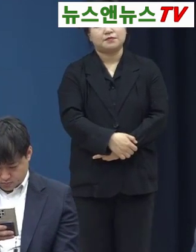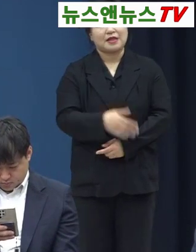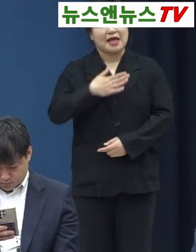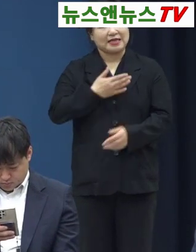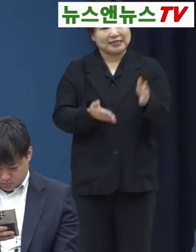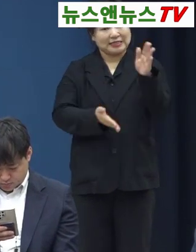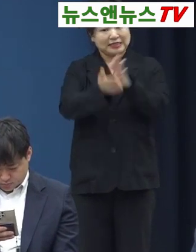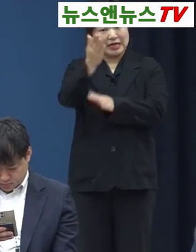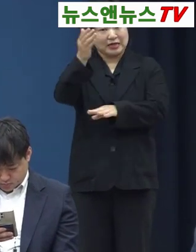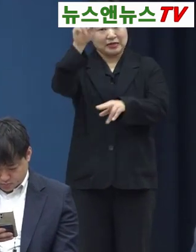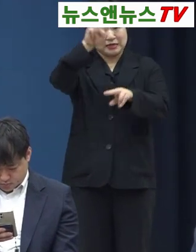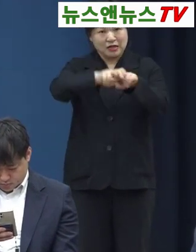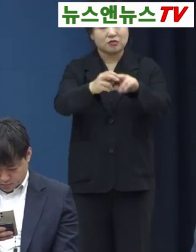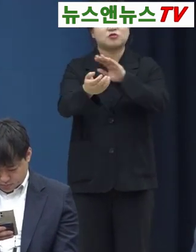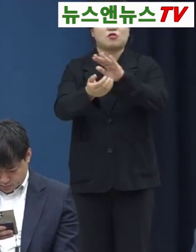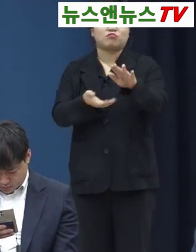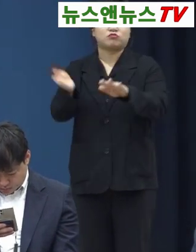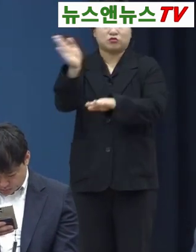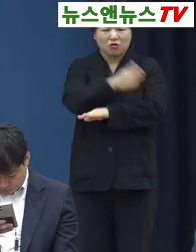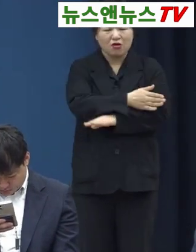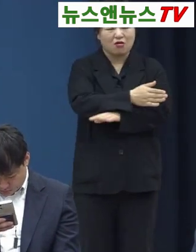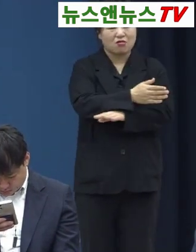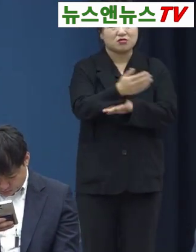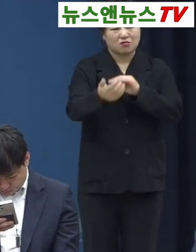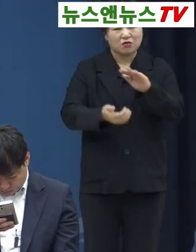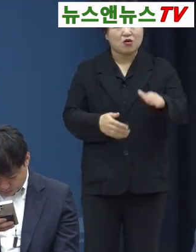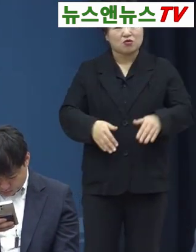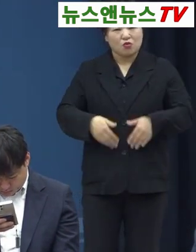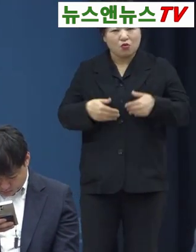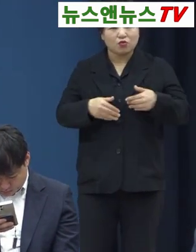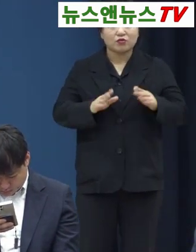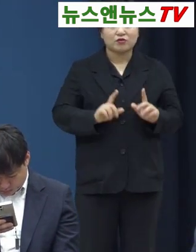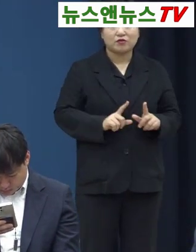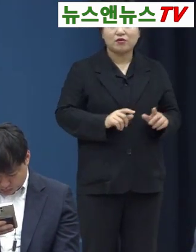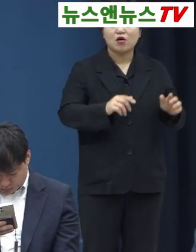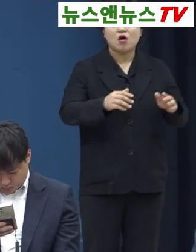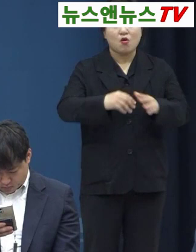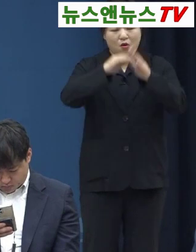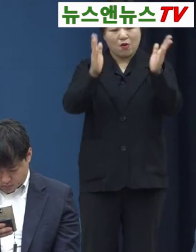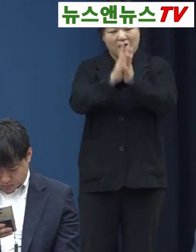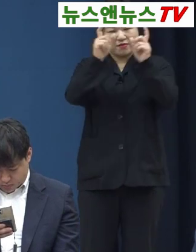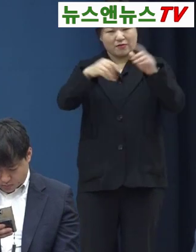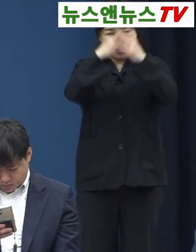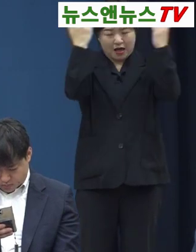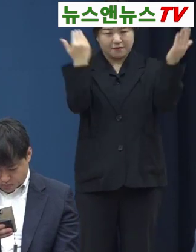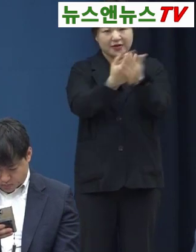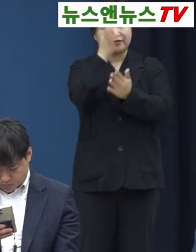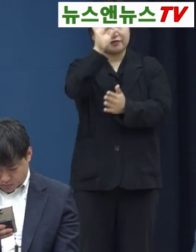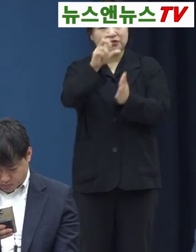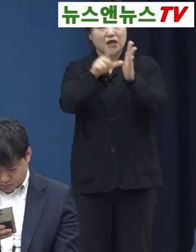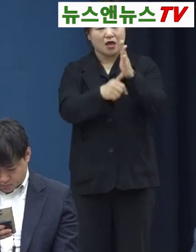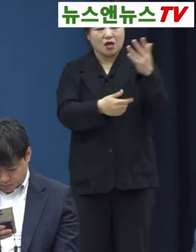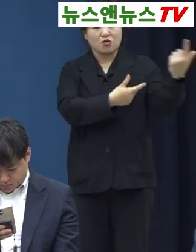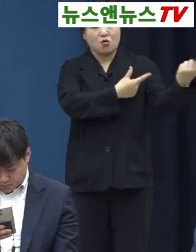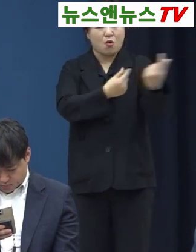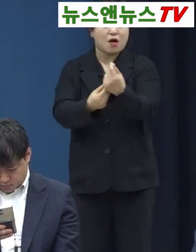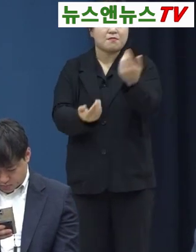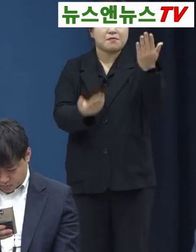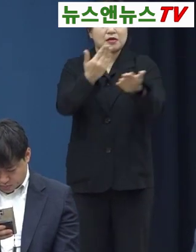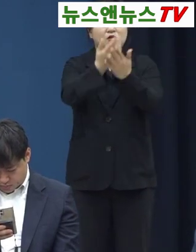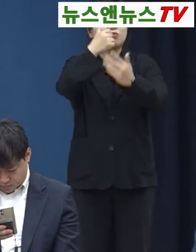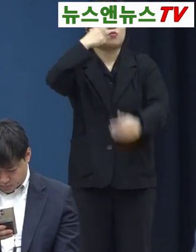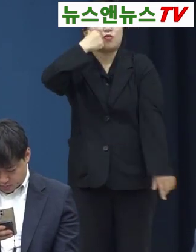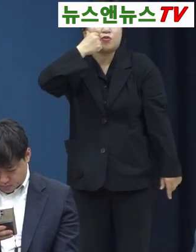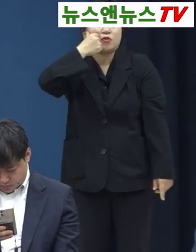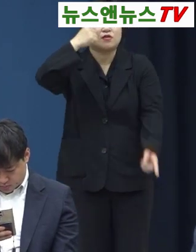시장 되기 전에부터 알았죠. 동쪽, 서쪽, 동서라고 하면 기분 나쁘니까 그냥 화성이 전체적으로 봤을 때 균형 발전을 유지 못한 거에